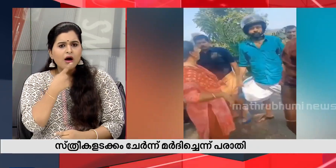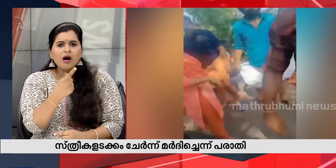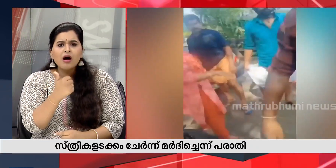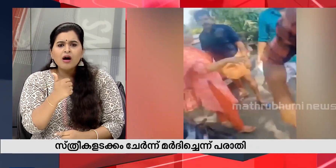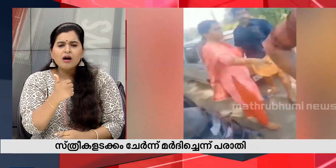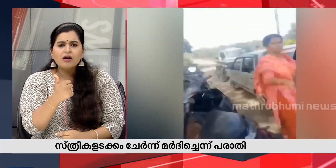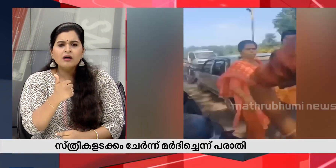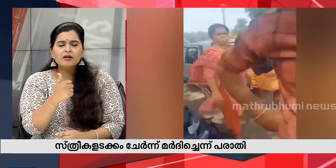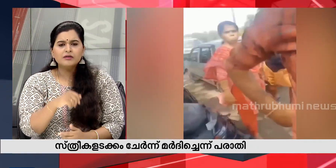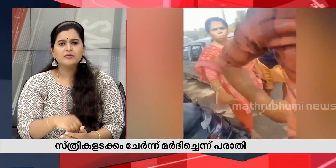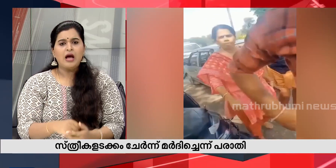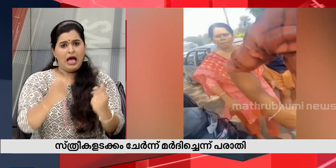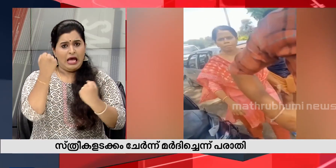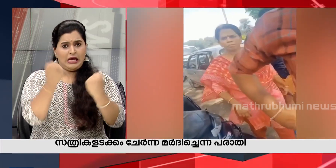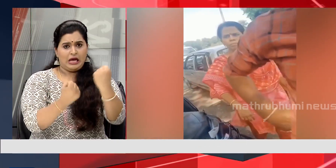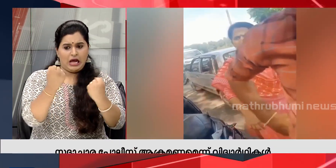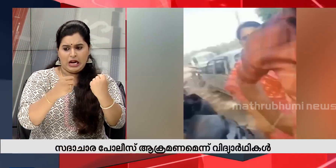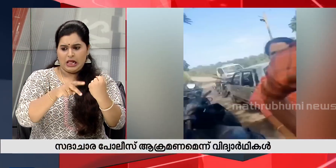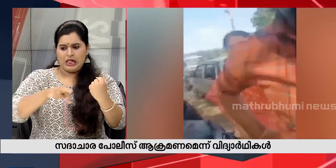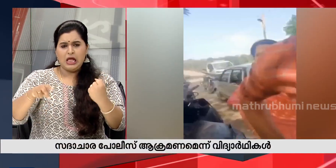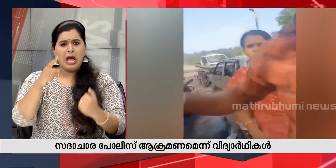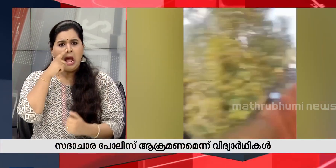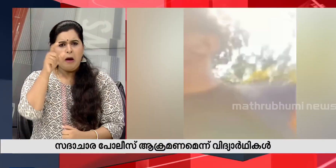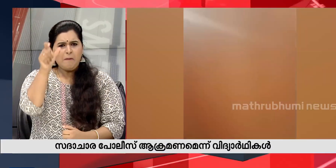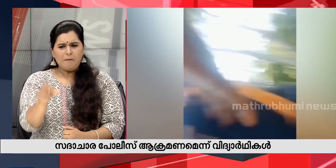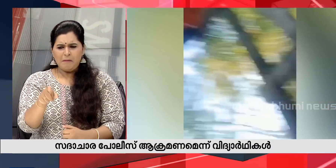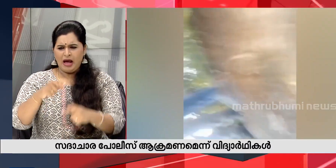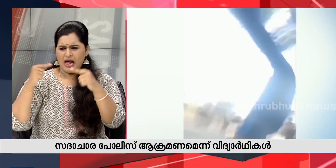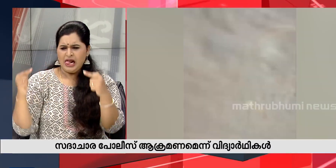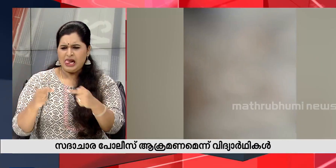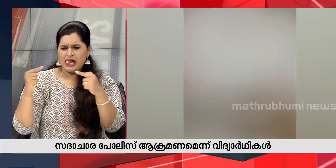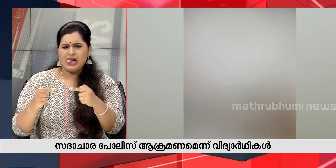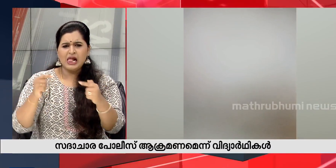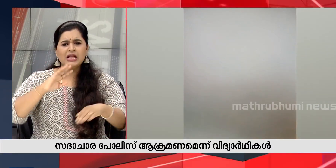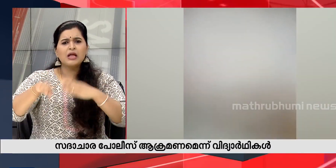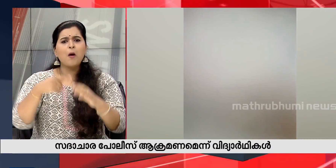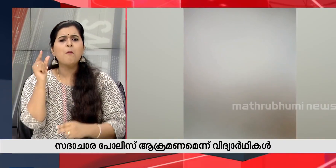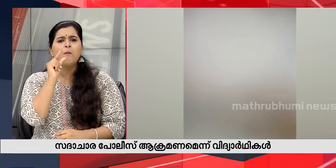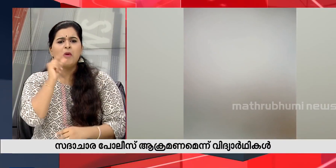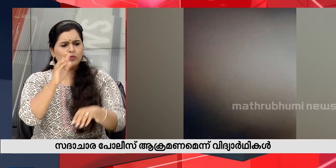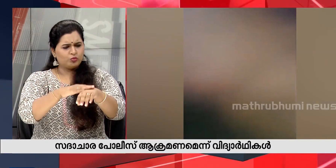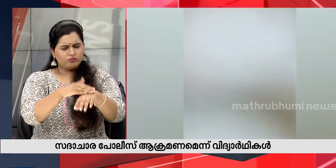പറയുന്നുമുണ്ട്. കാറിൽ നിന്നിറങ്ങിയ സ്ത്രീയാണ് ആദ്യം തർക്കിച്ചത്. പിന്നാലെ ബന്ധുവിനെ വിളിച്ചു വരുത്തി.